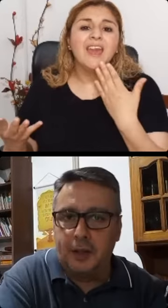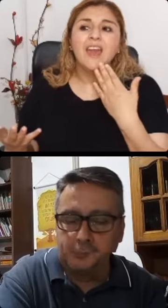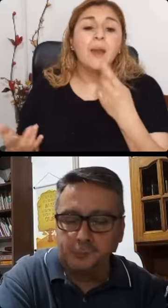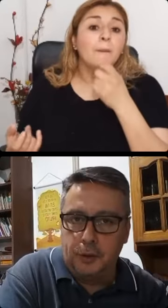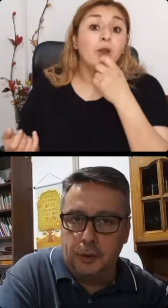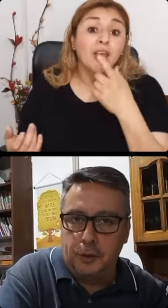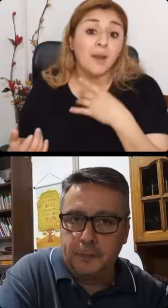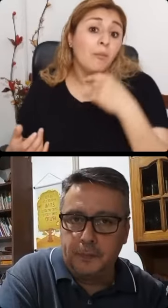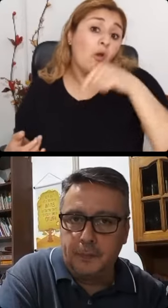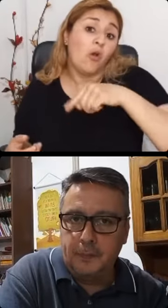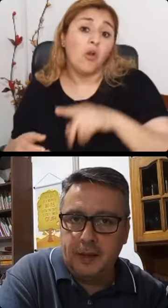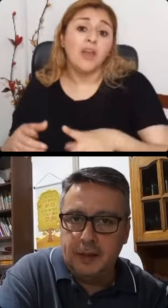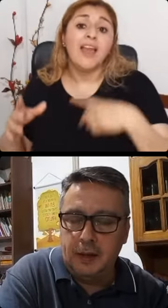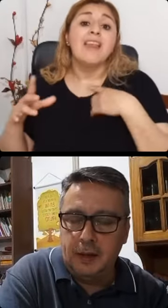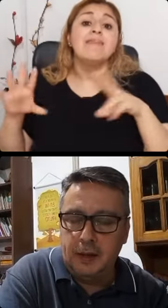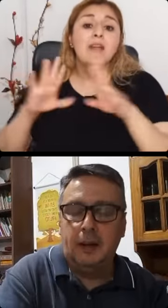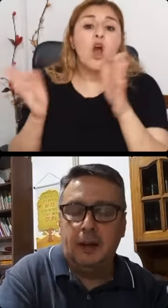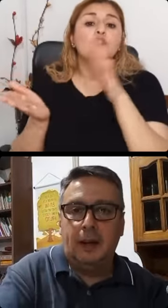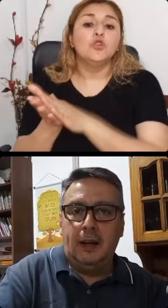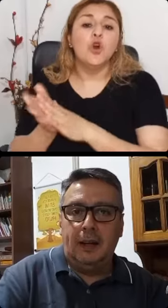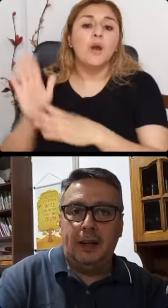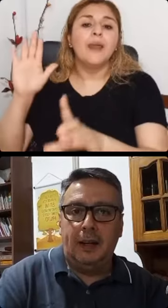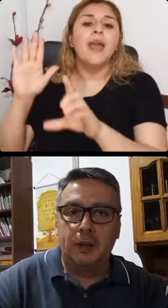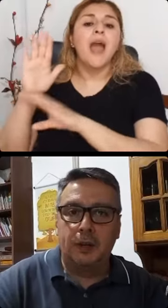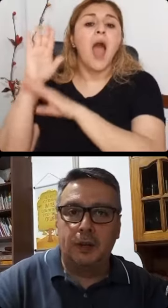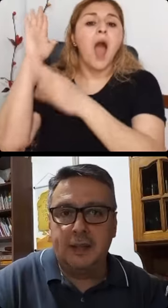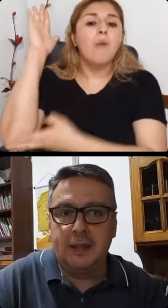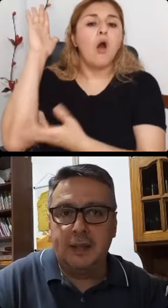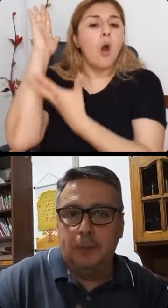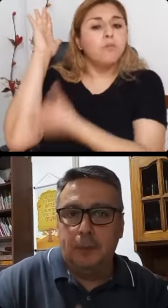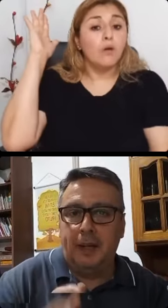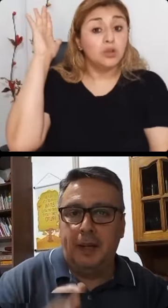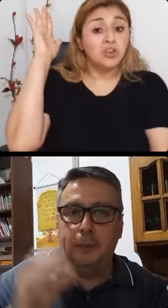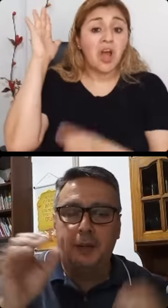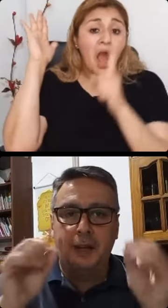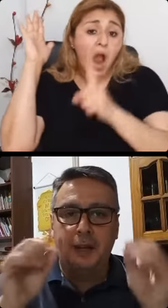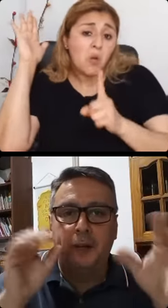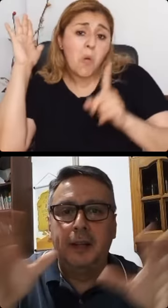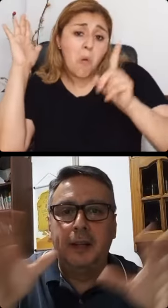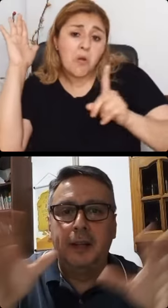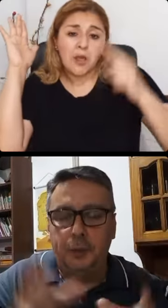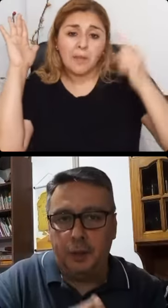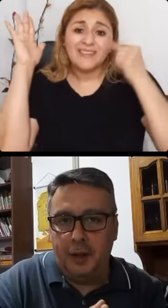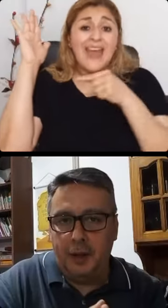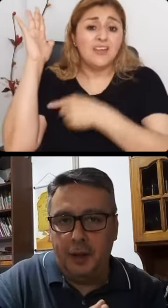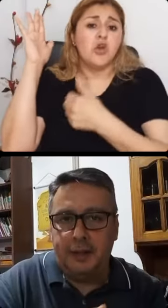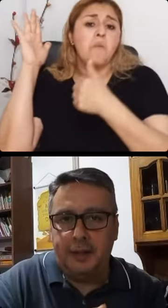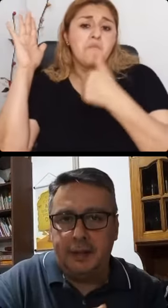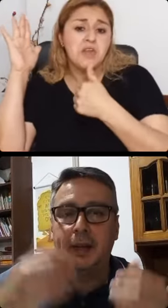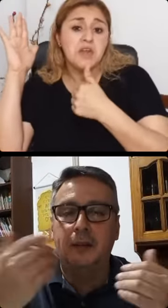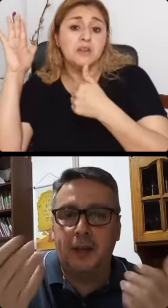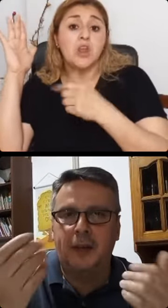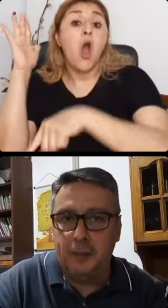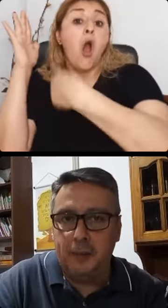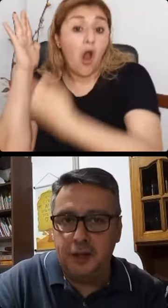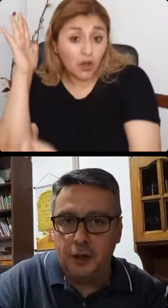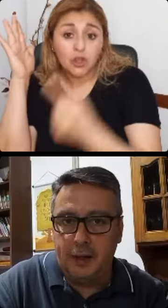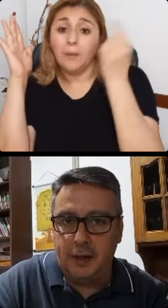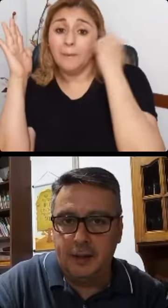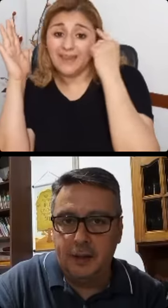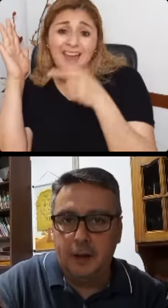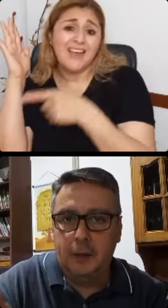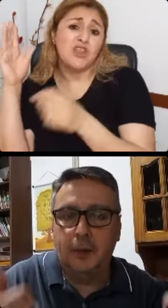en contra del aborto ¿sí? y entonces ¿por qué? porque hay diferentes puntos de vista porque hay diferentes